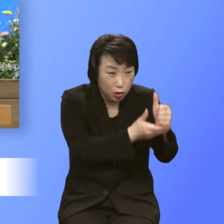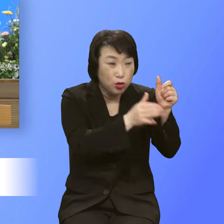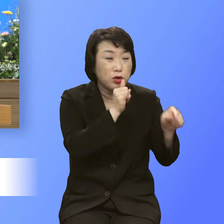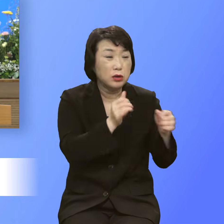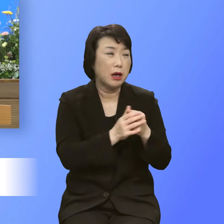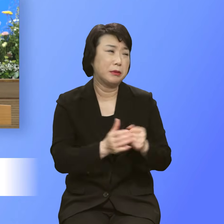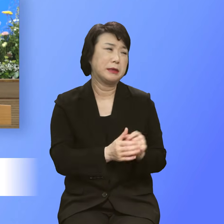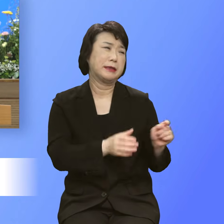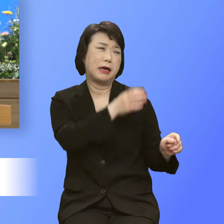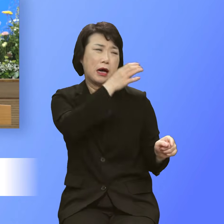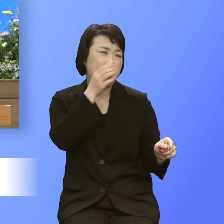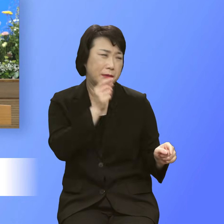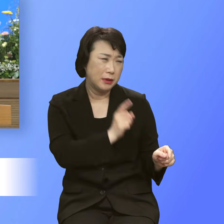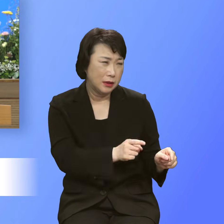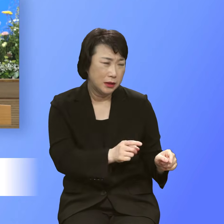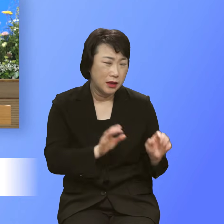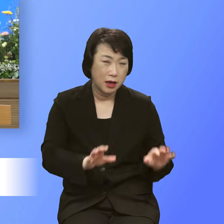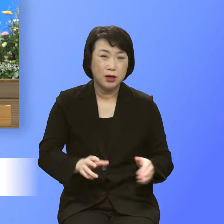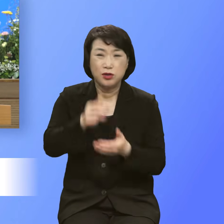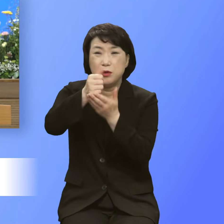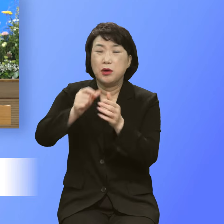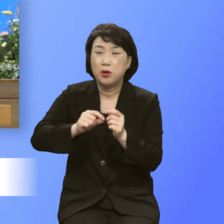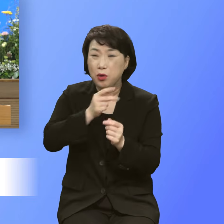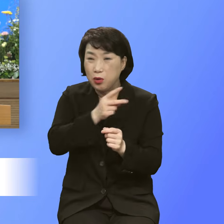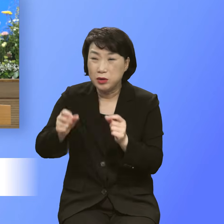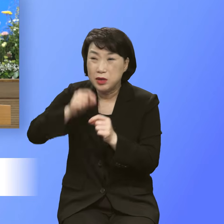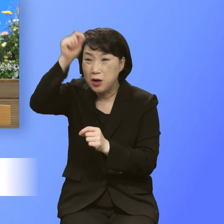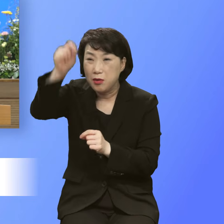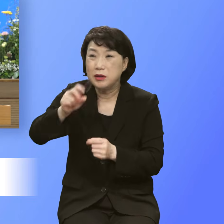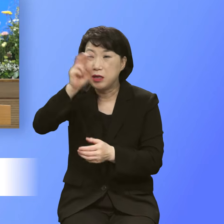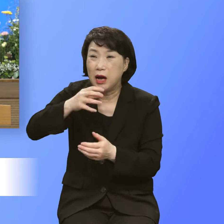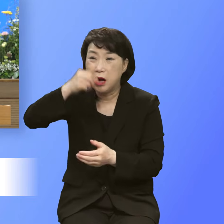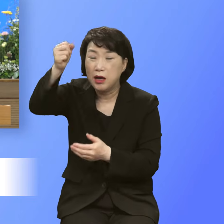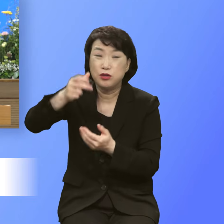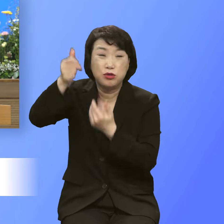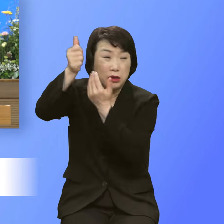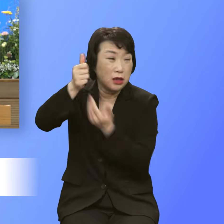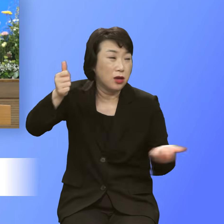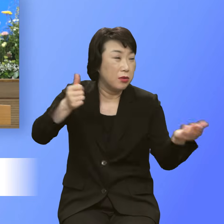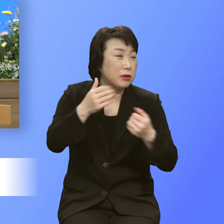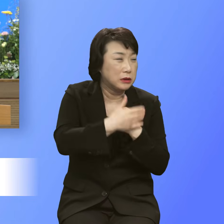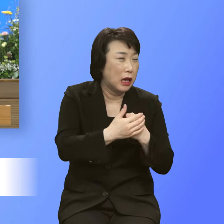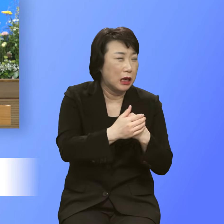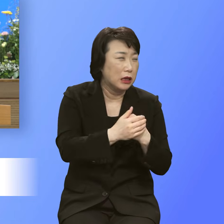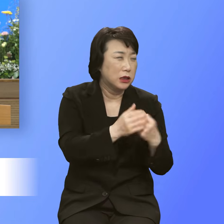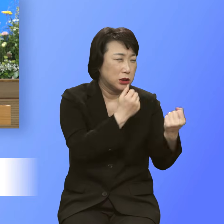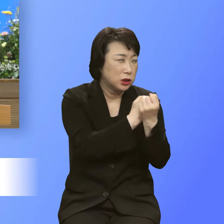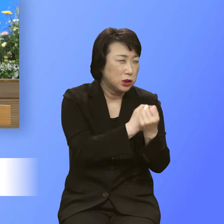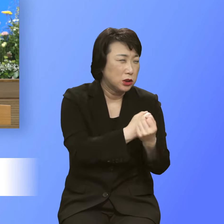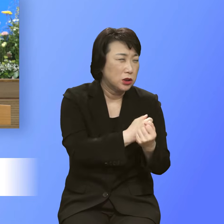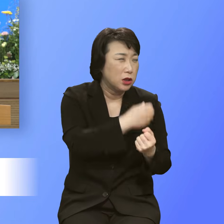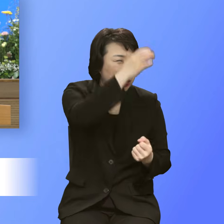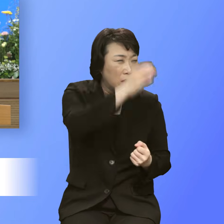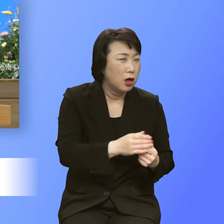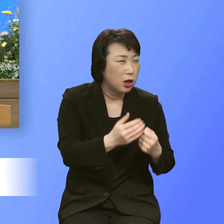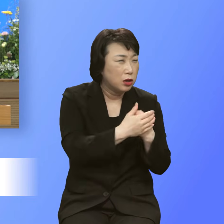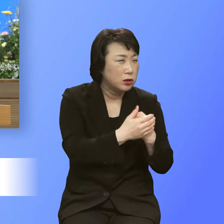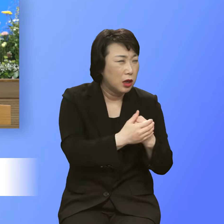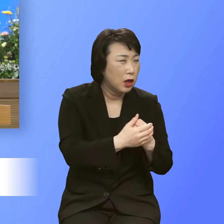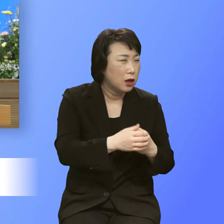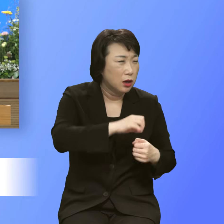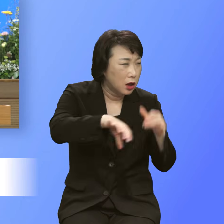감히 주는 곳 영원히 찬송받으실 분 앞에서 네가 변망도 하고 그런 짓을 할 수 있느냐 그